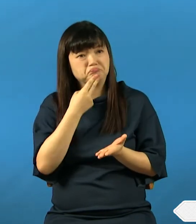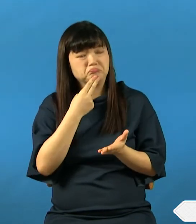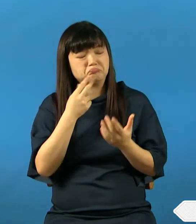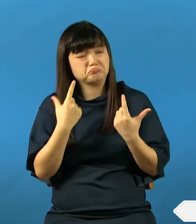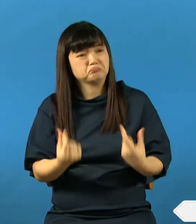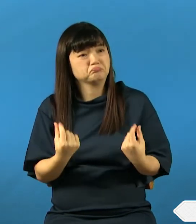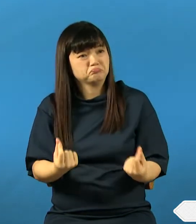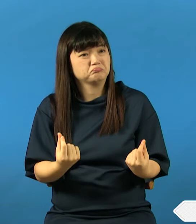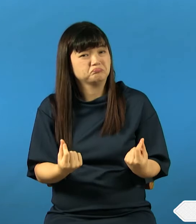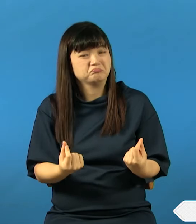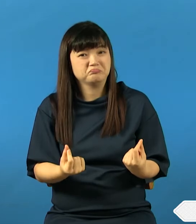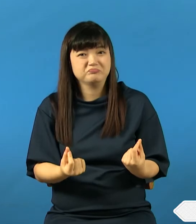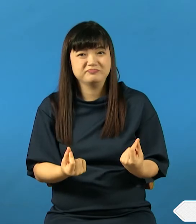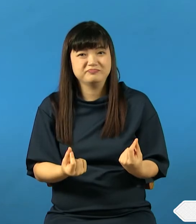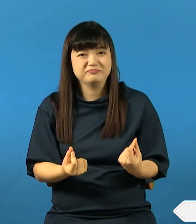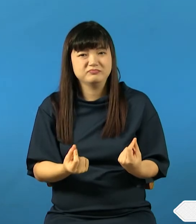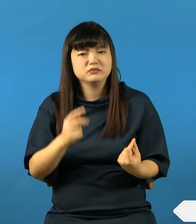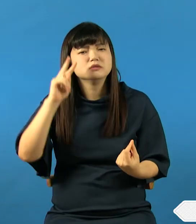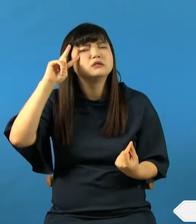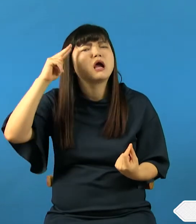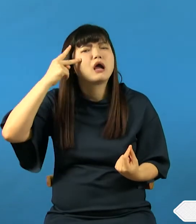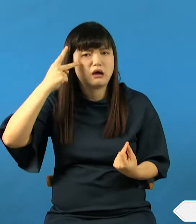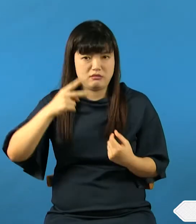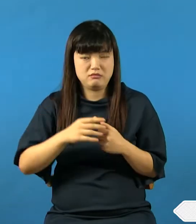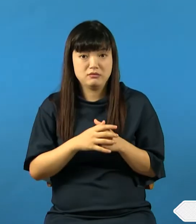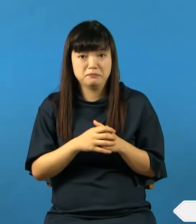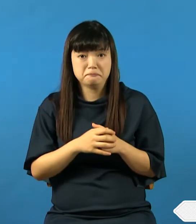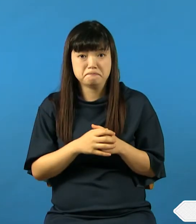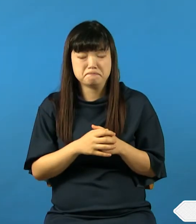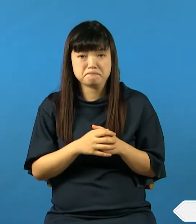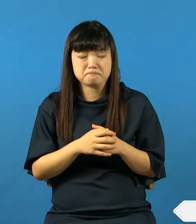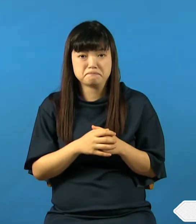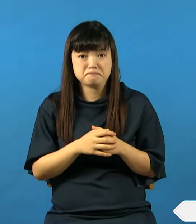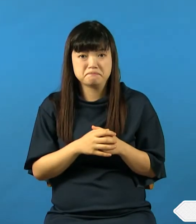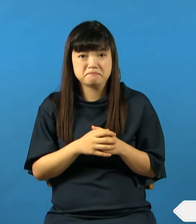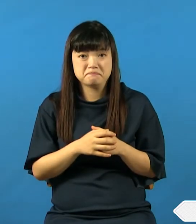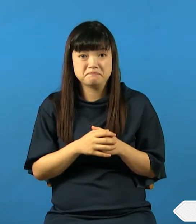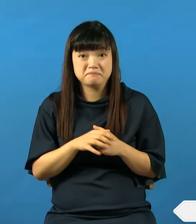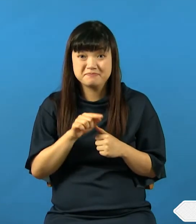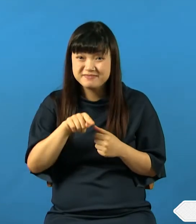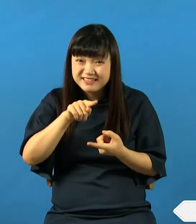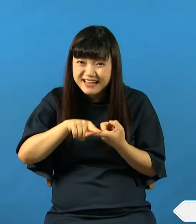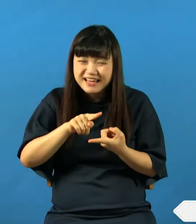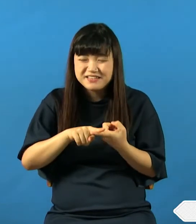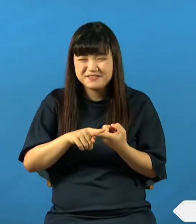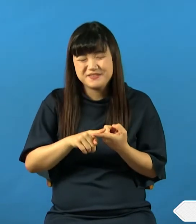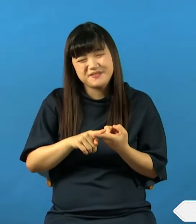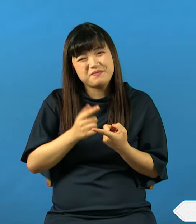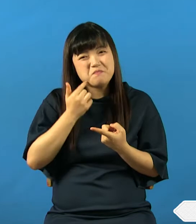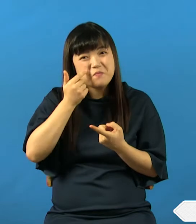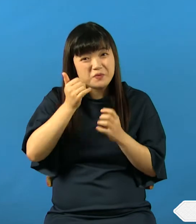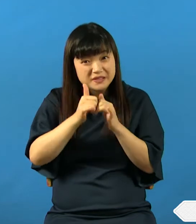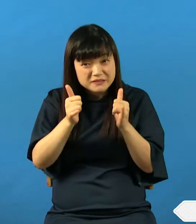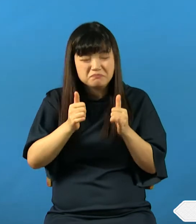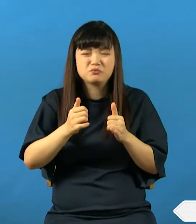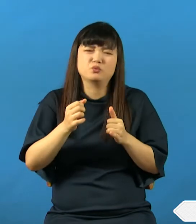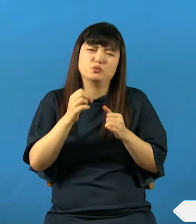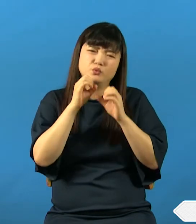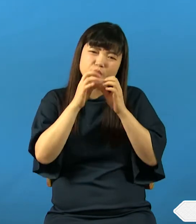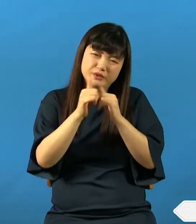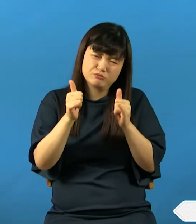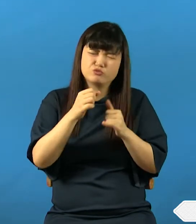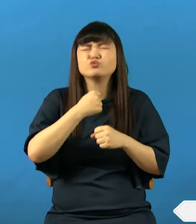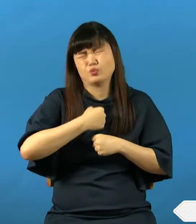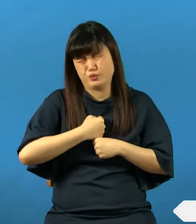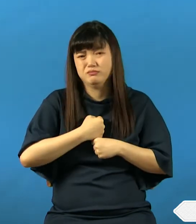이제 해방된 것처럼, 자기는 완성된 것처럼 착각을 잘합니다. 그런 점에서 교육자들은 특히